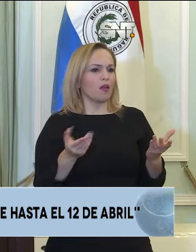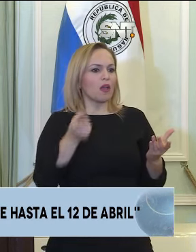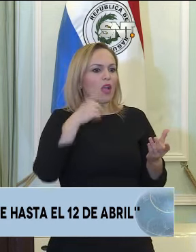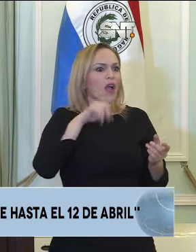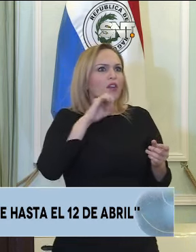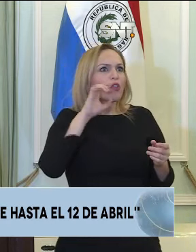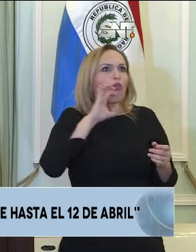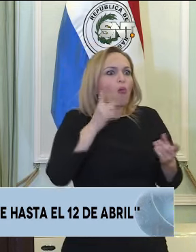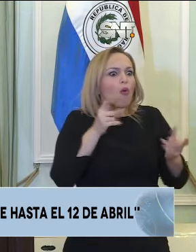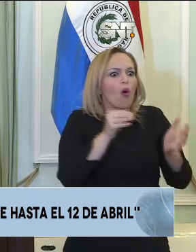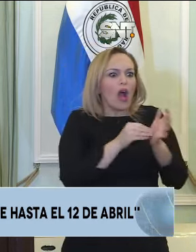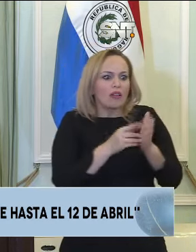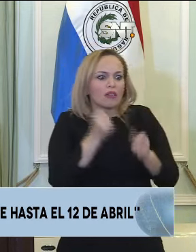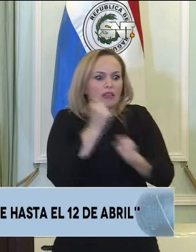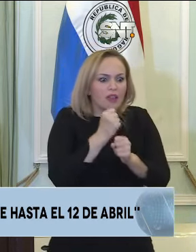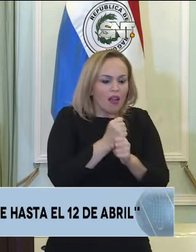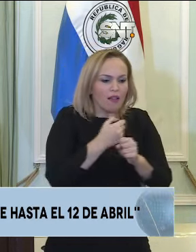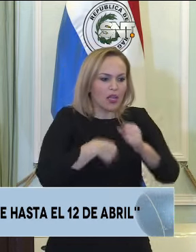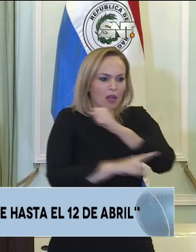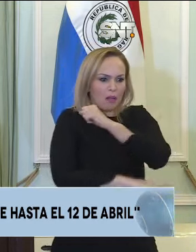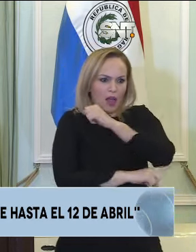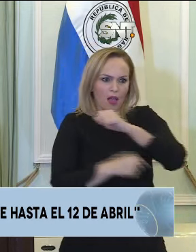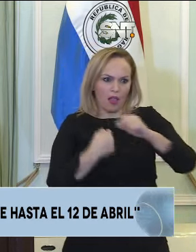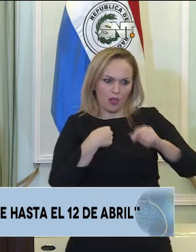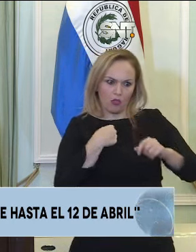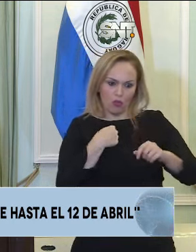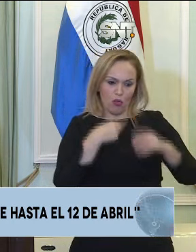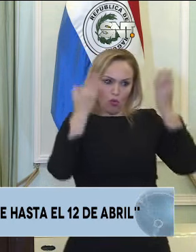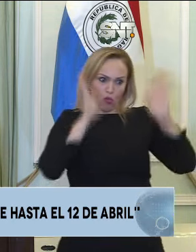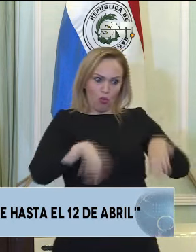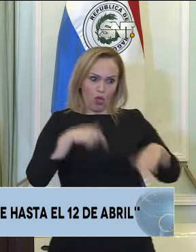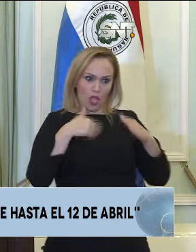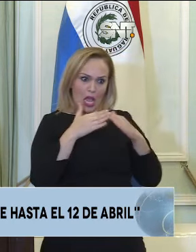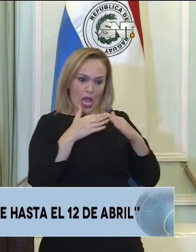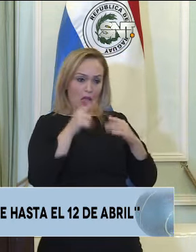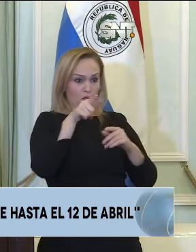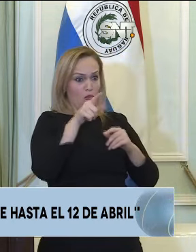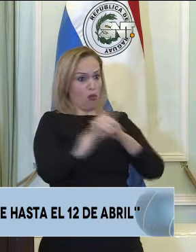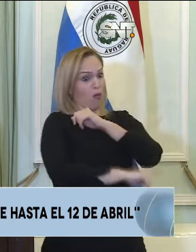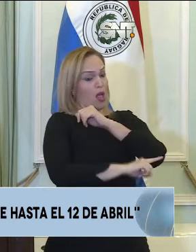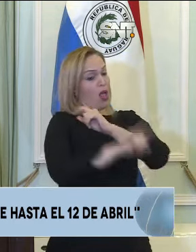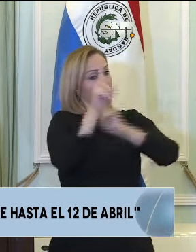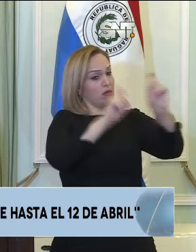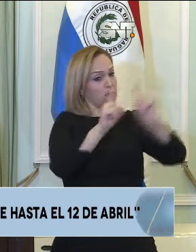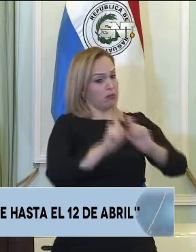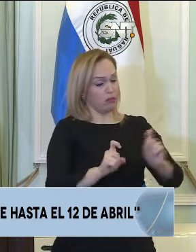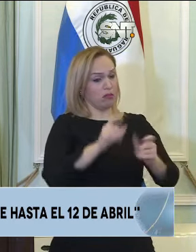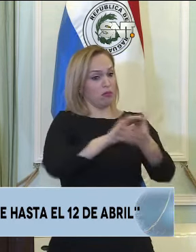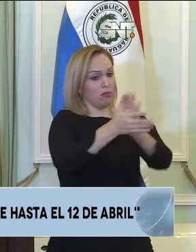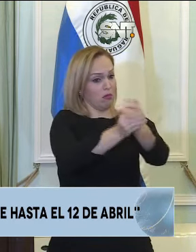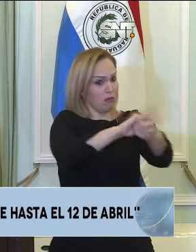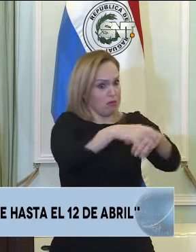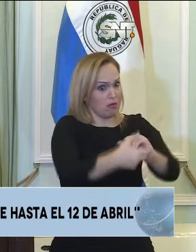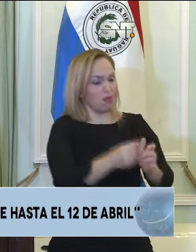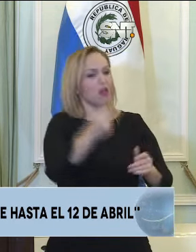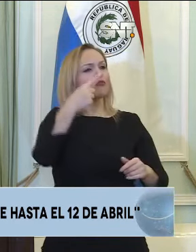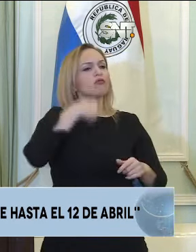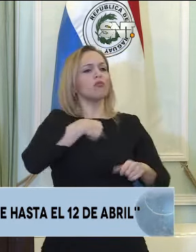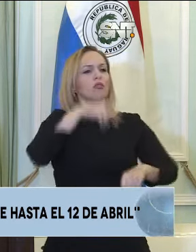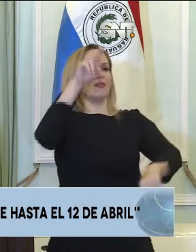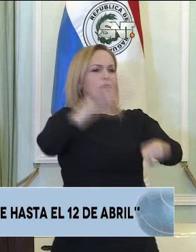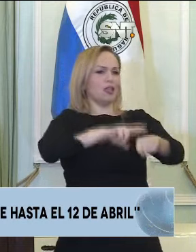ingenio de la persona y el trabajo con su... Por ejemplo, en mi caso u otro que yo conozco, estamos vinculados